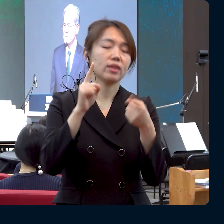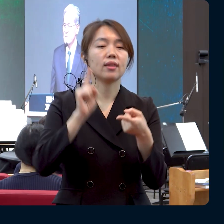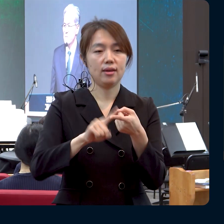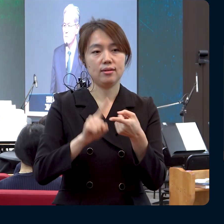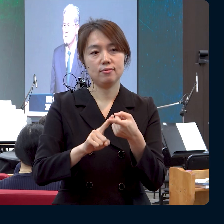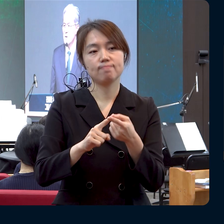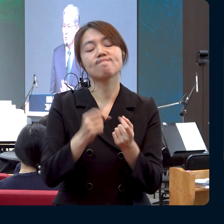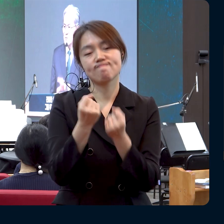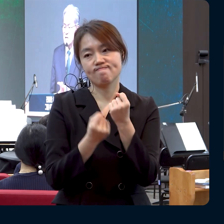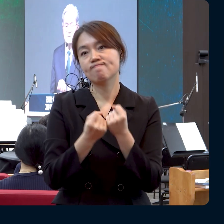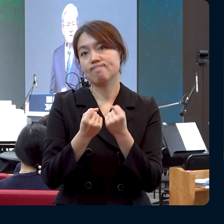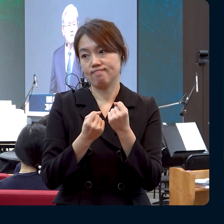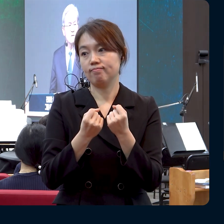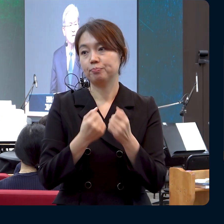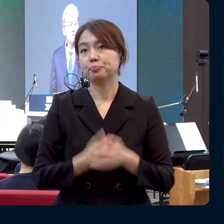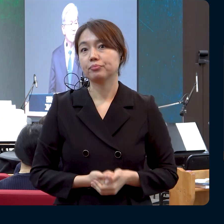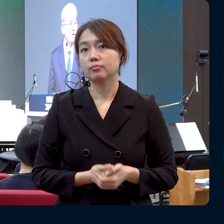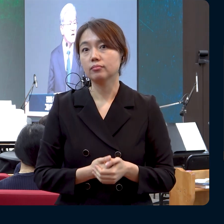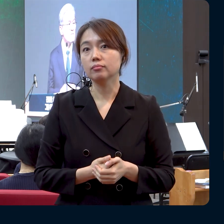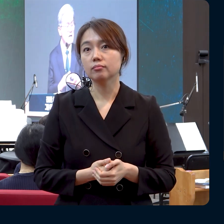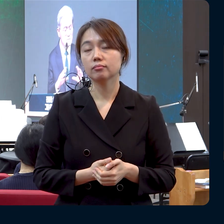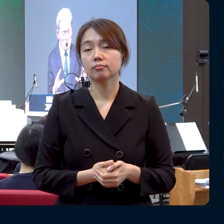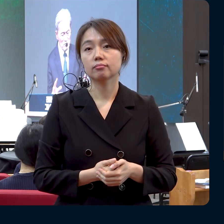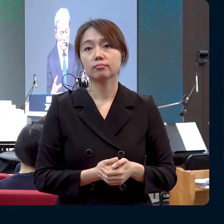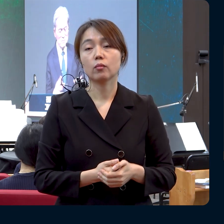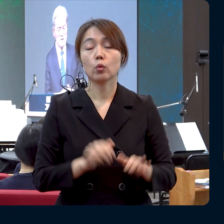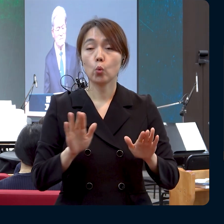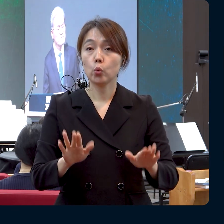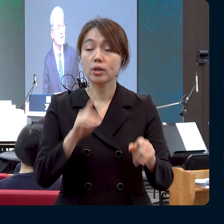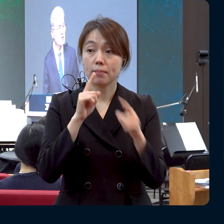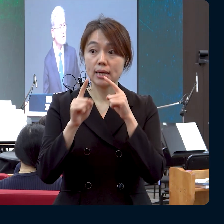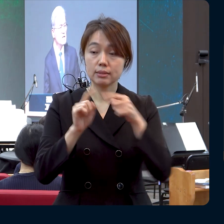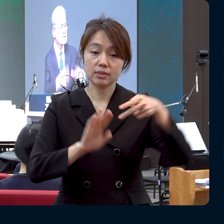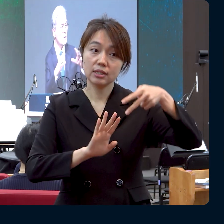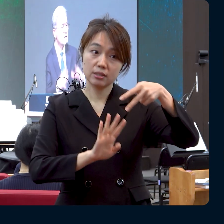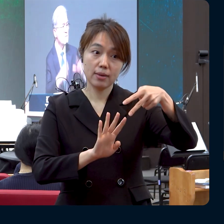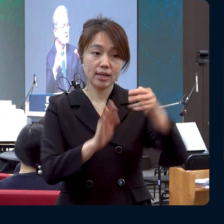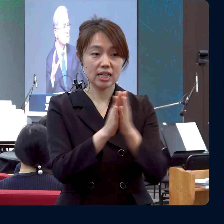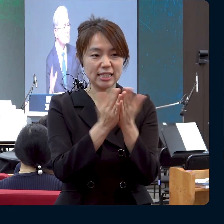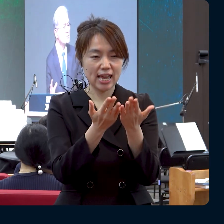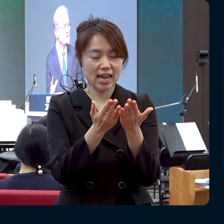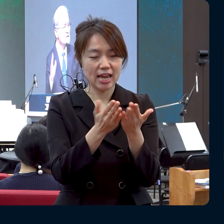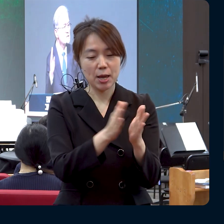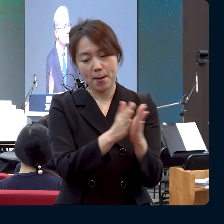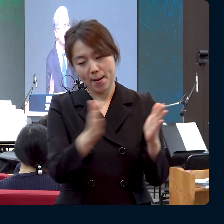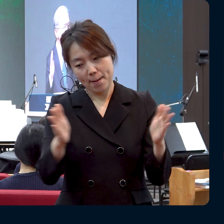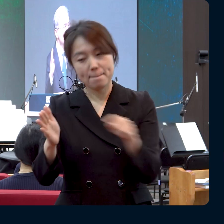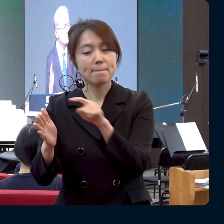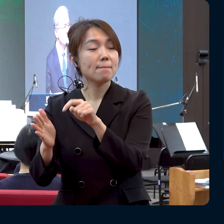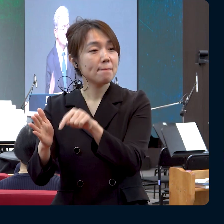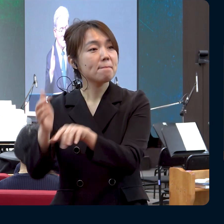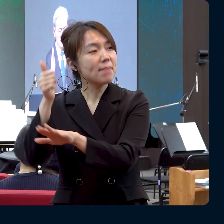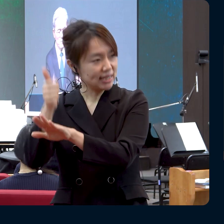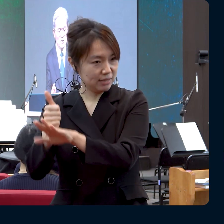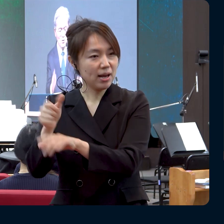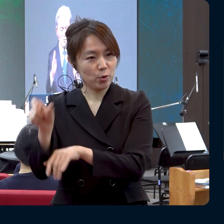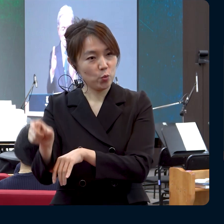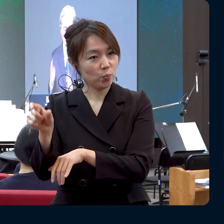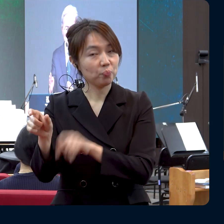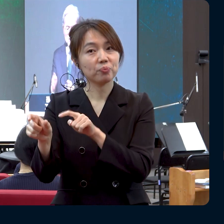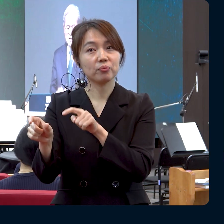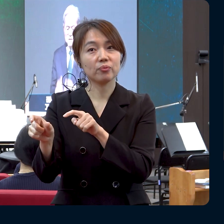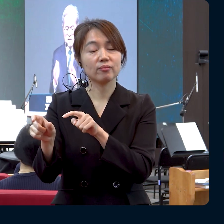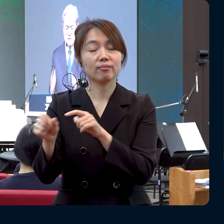겁니다. 오늘 말씀은 스바냐의 마지막 부분입니다. 그런데 이 스바냐의 마지막 부분인 스바냐 3장